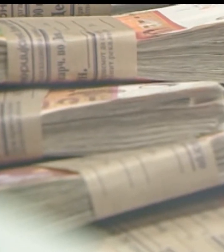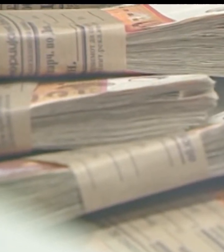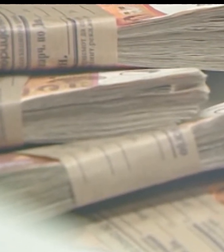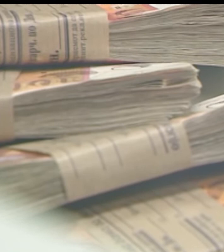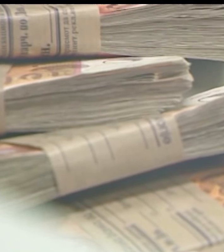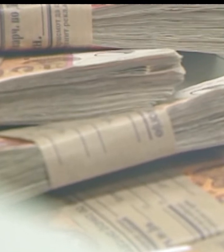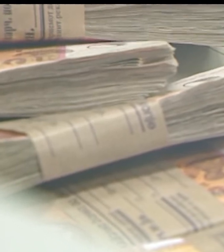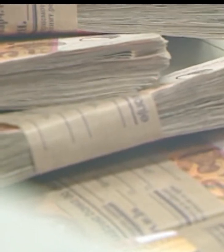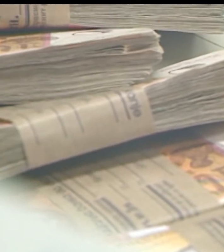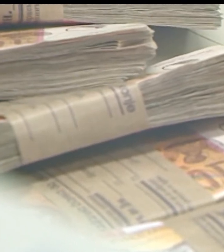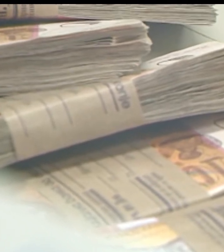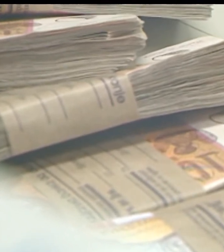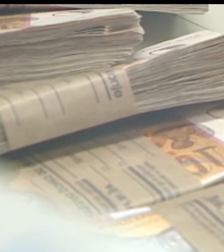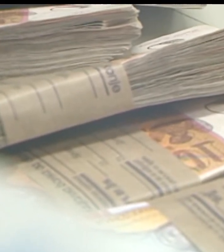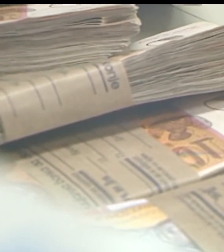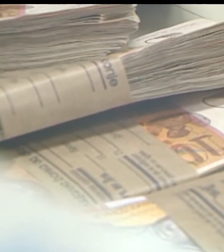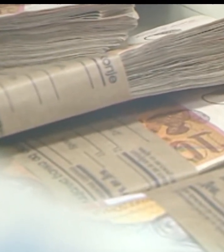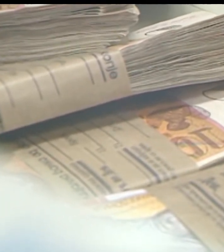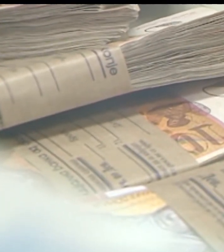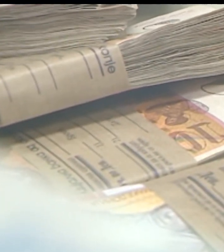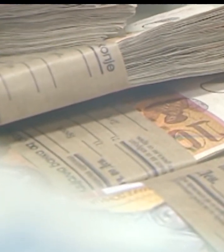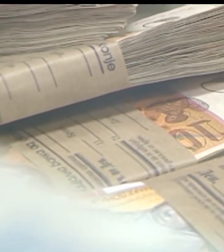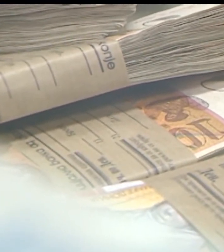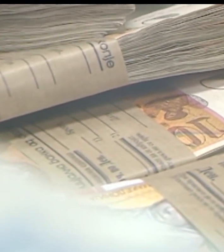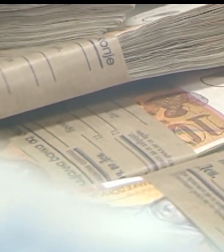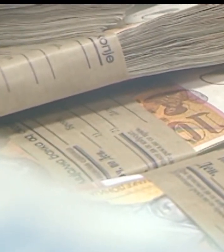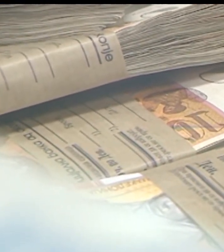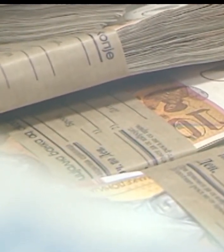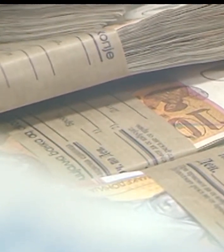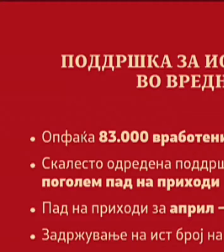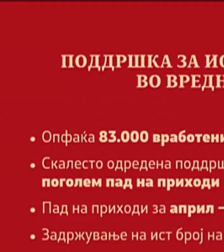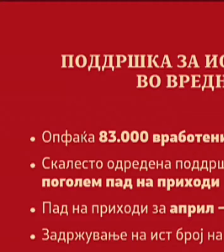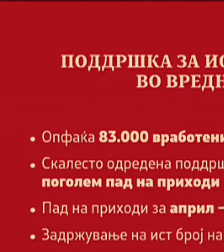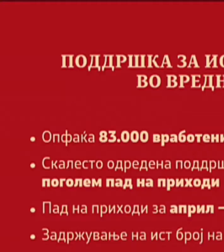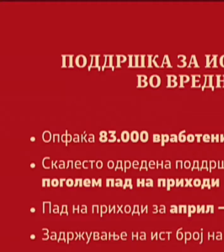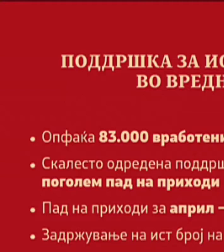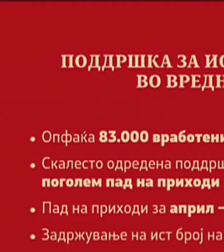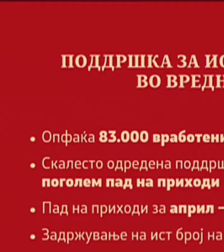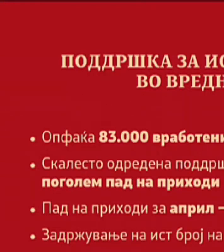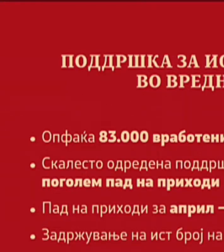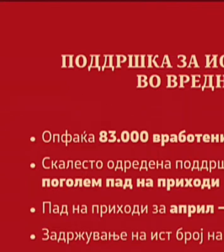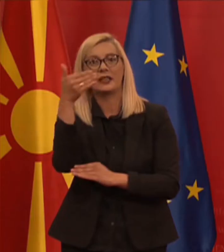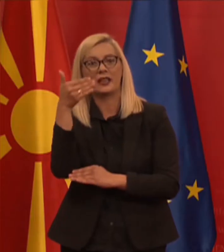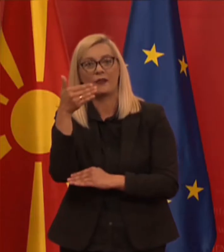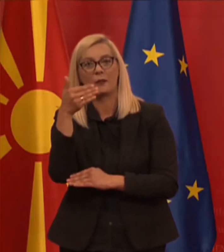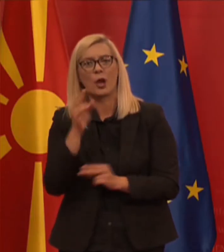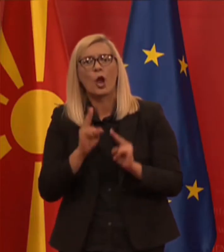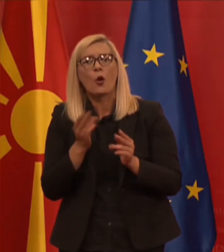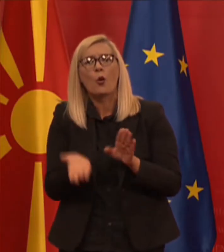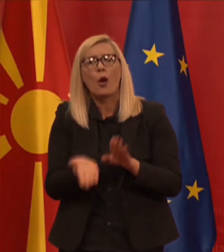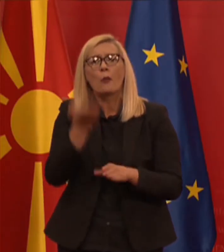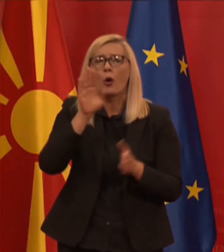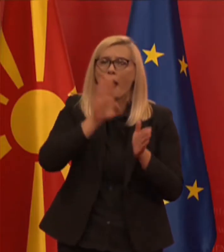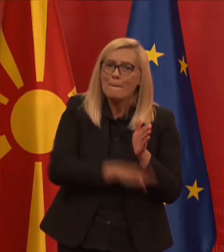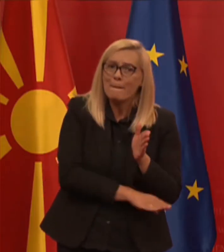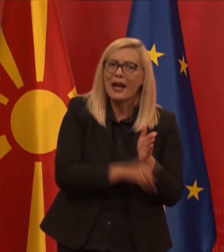скалесто. Компаниите кои во меѓувреме отпуштиле работници ќе треба да ги вратат на работа пред да аплицираат за мерките. Колку е поголем